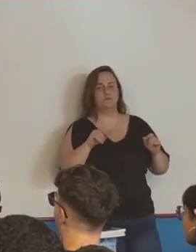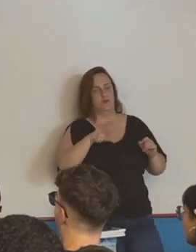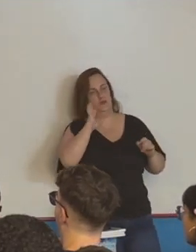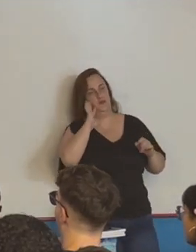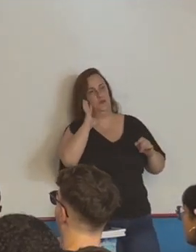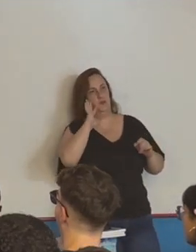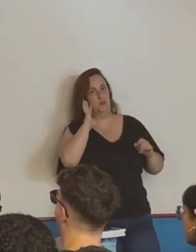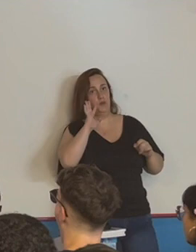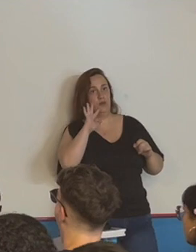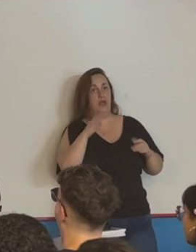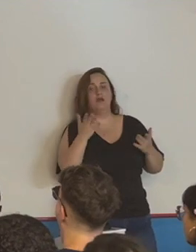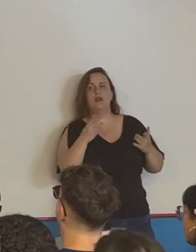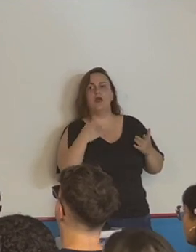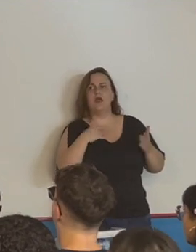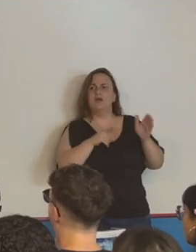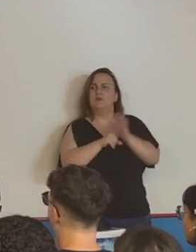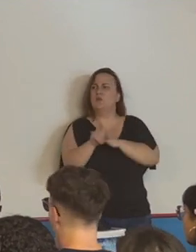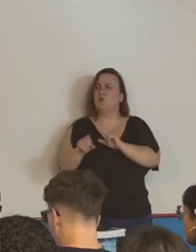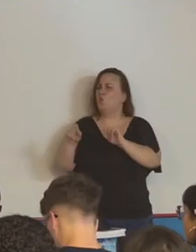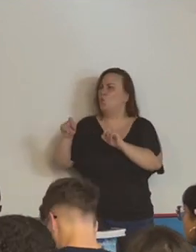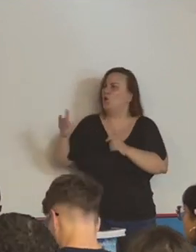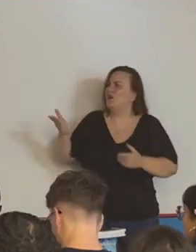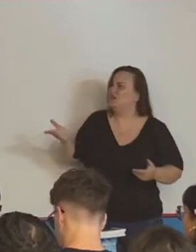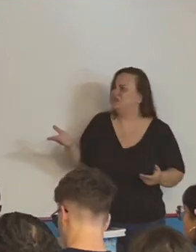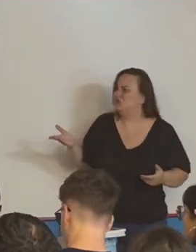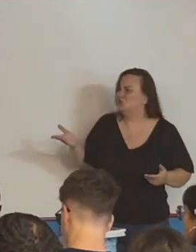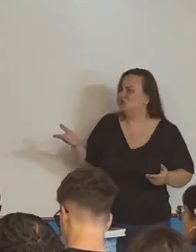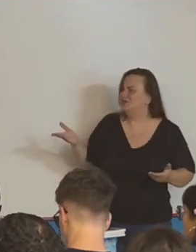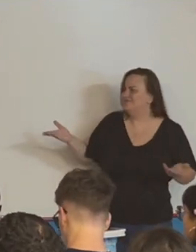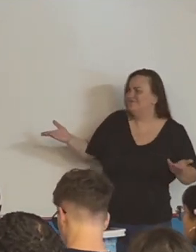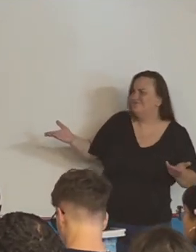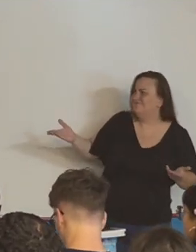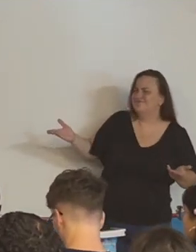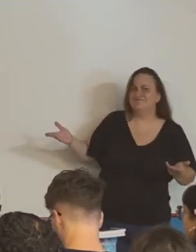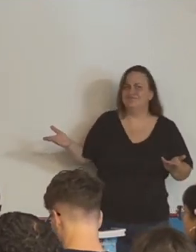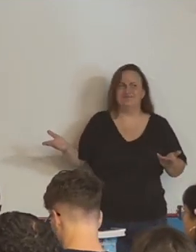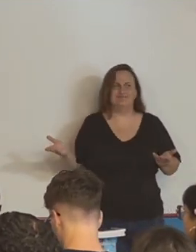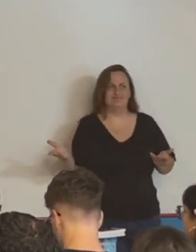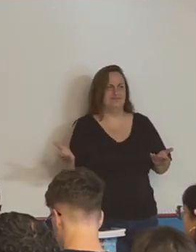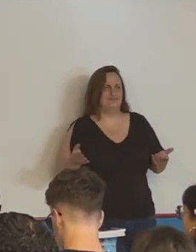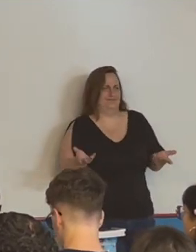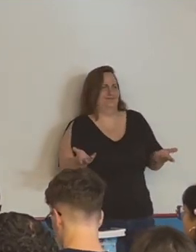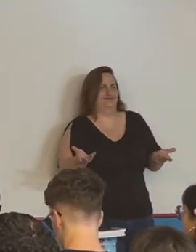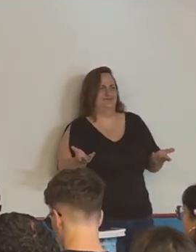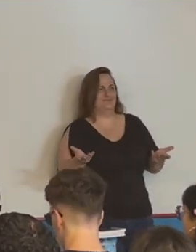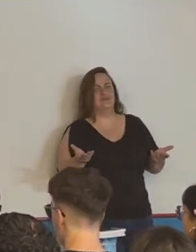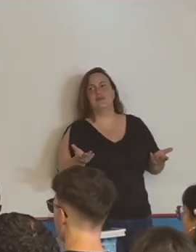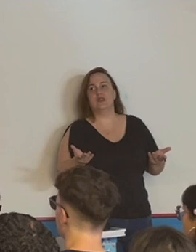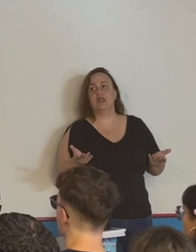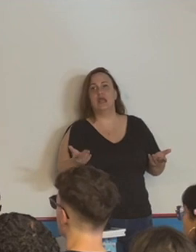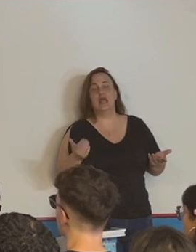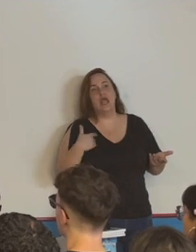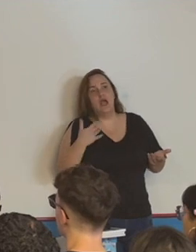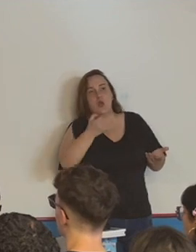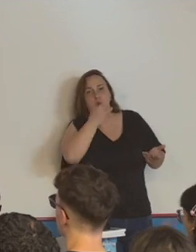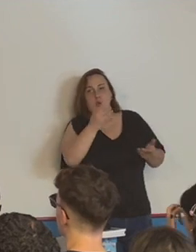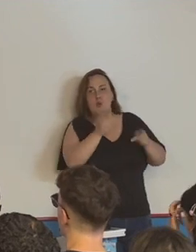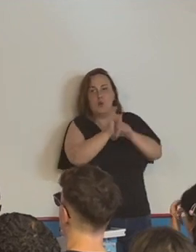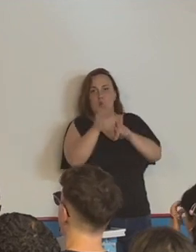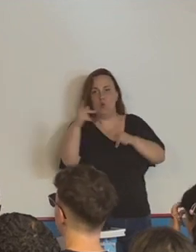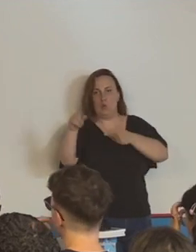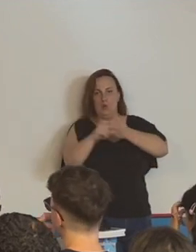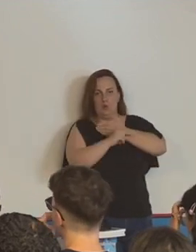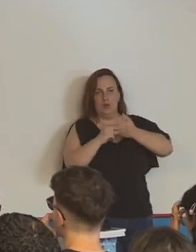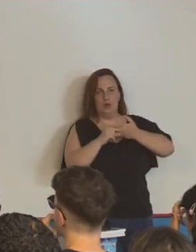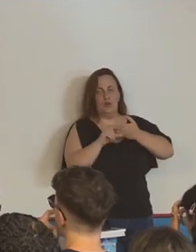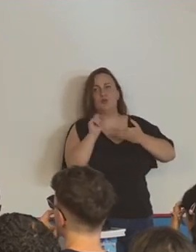e aí assim, a pergunta é, o que que é isso, né? Pô, o que que é esse tronco, essa coisa? Eu acho que a